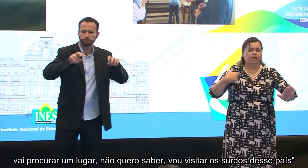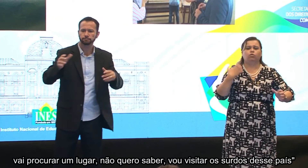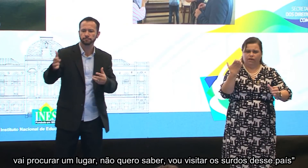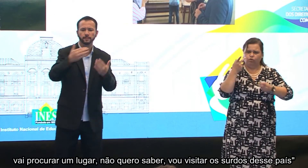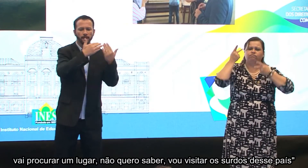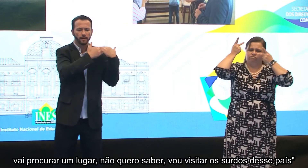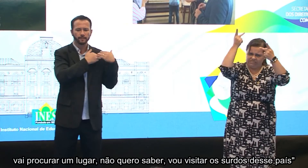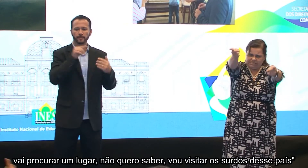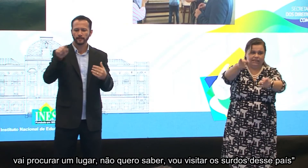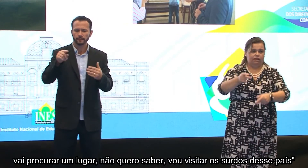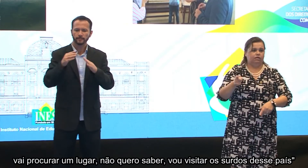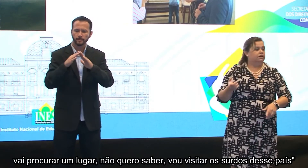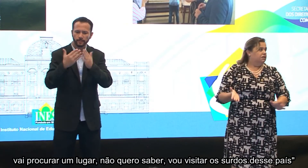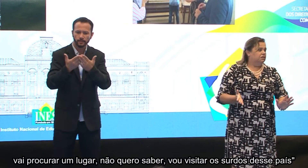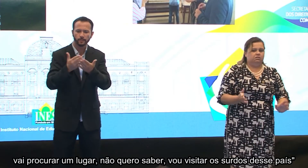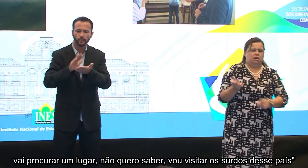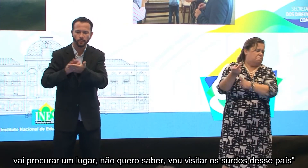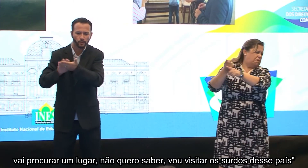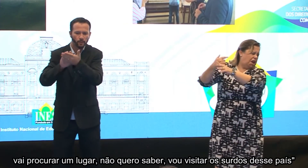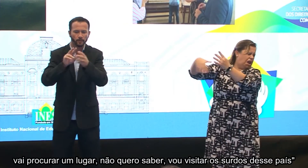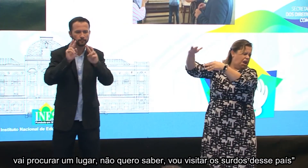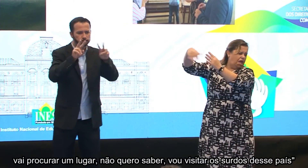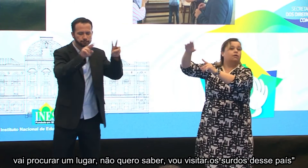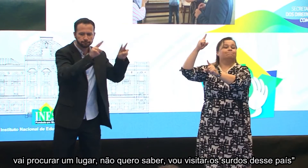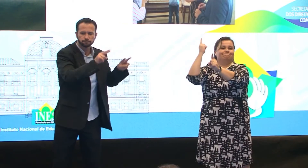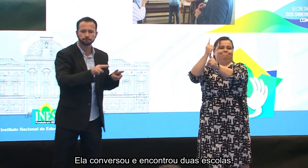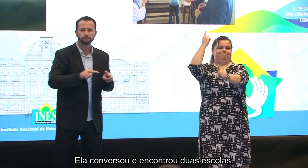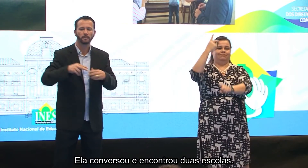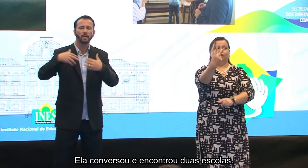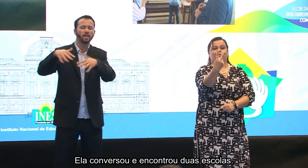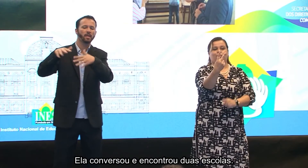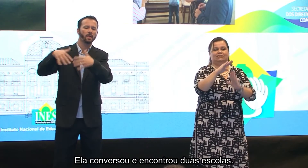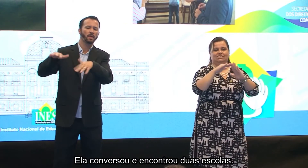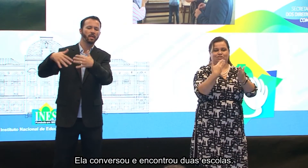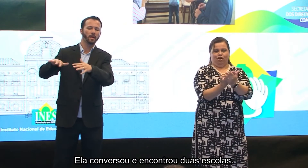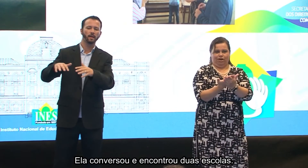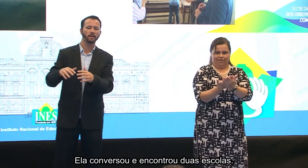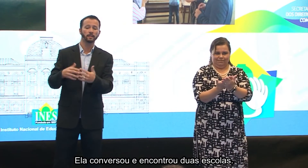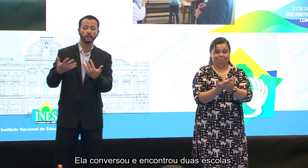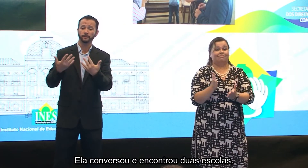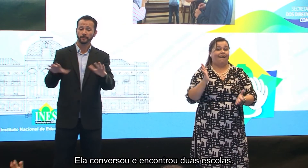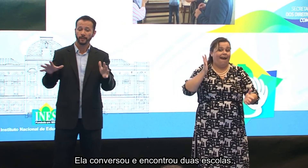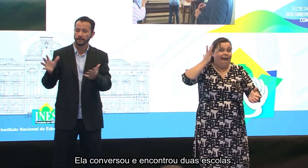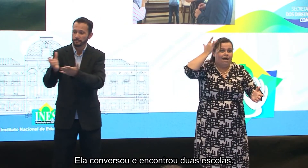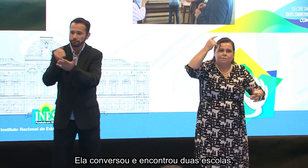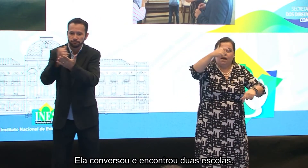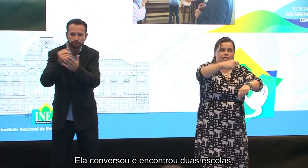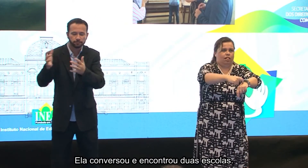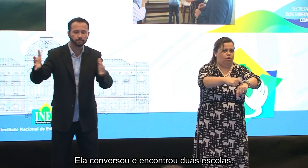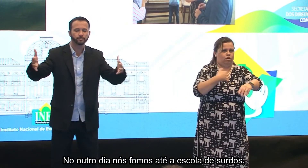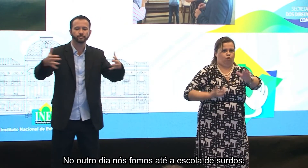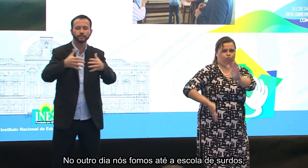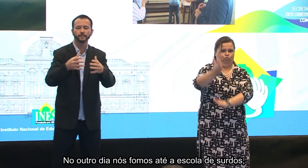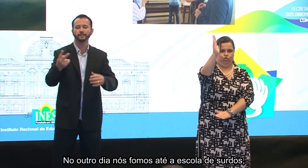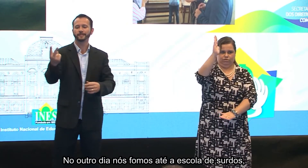lugar que eu não quero saber. Eu quero visitar os surdos desse país. Aí ela conversou e encontrou 2 escolas. Aí no outro